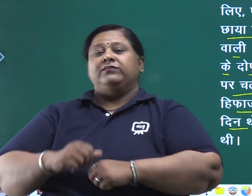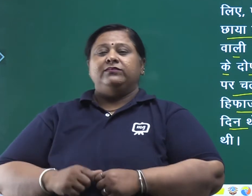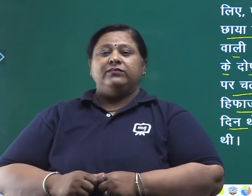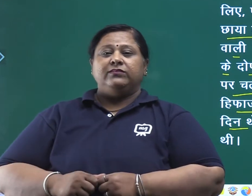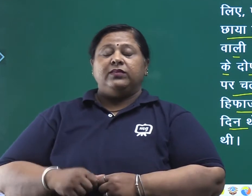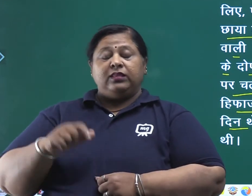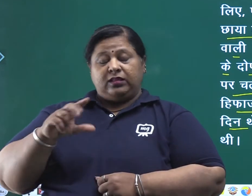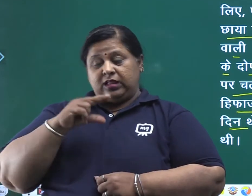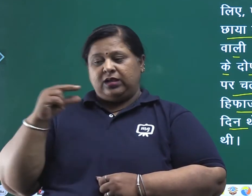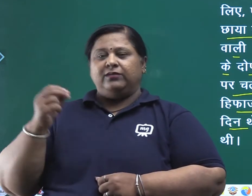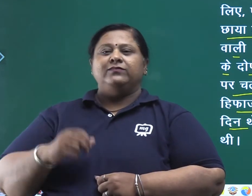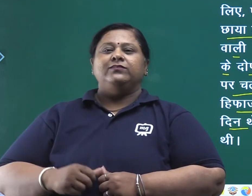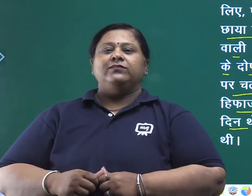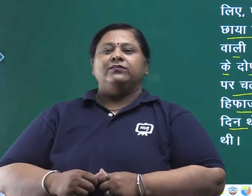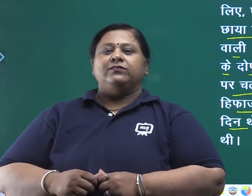तथा